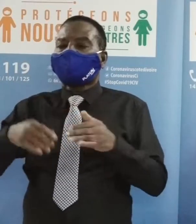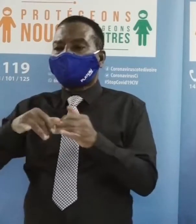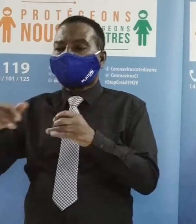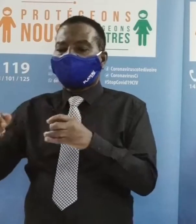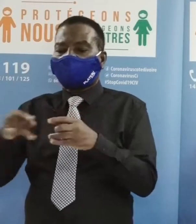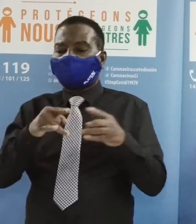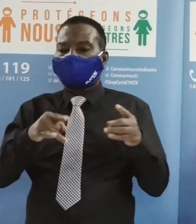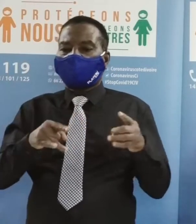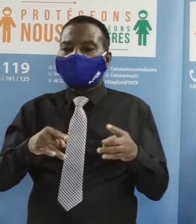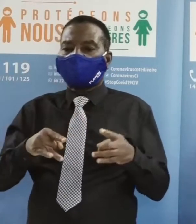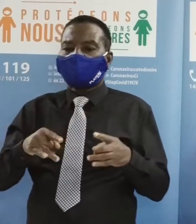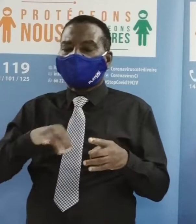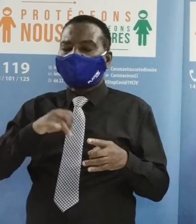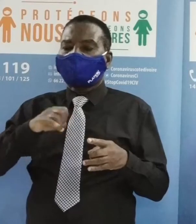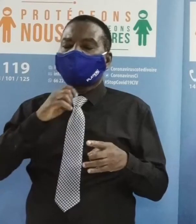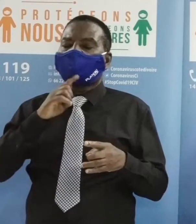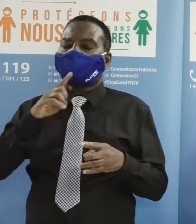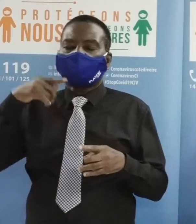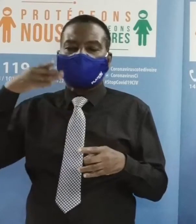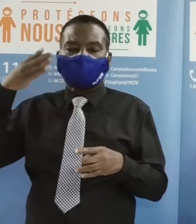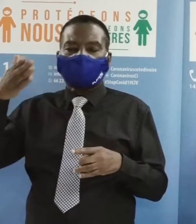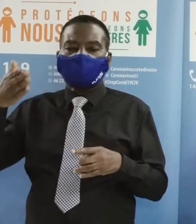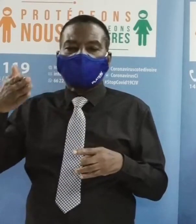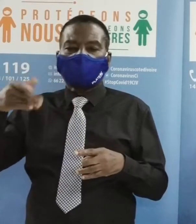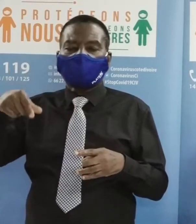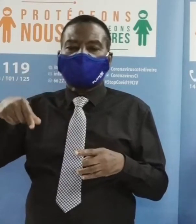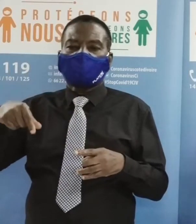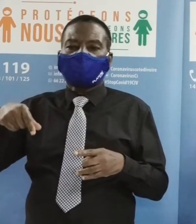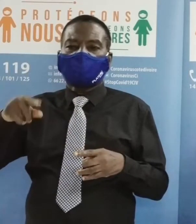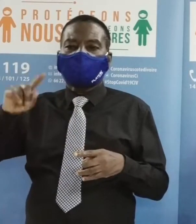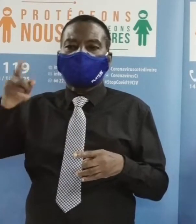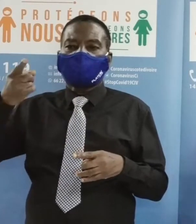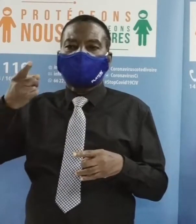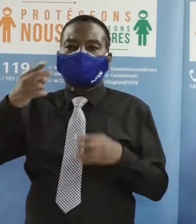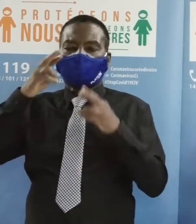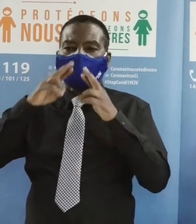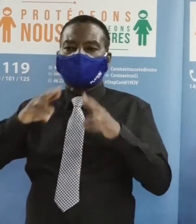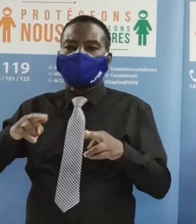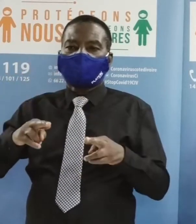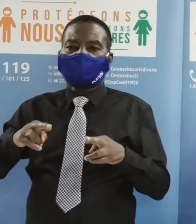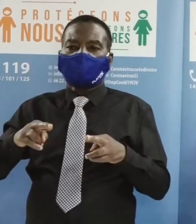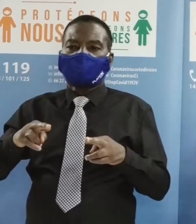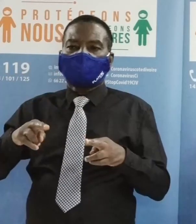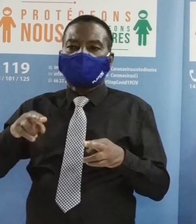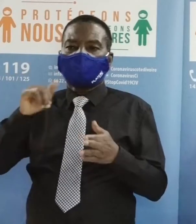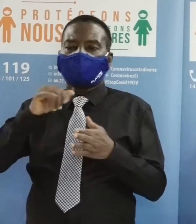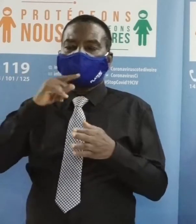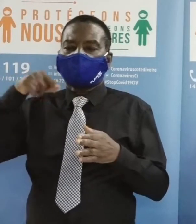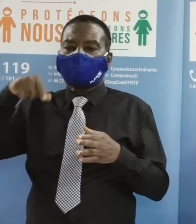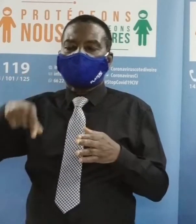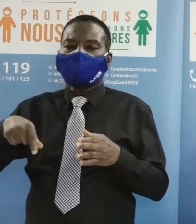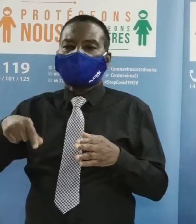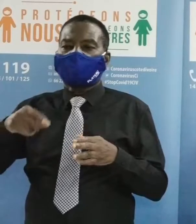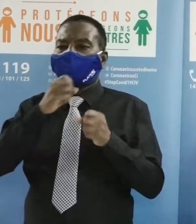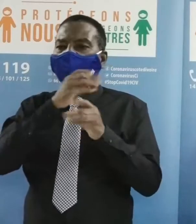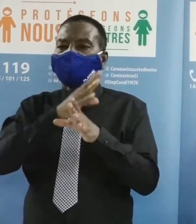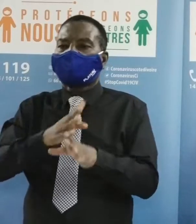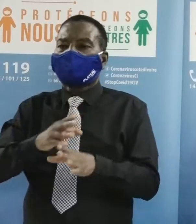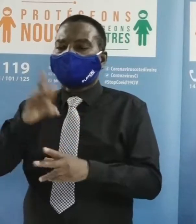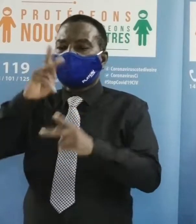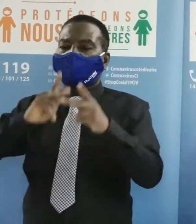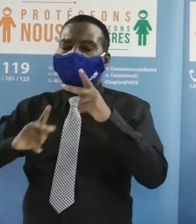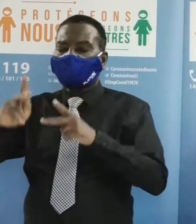gré de ses ma première réponse un plus grave c'est que déjà que les